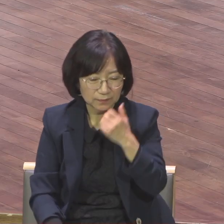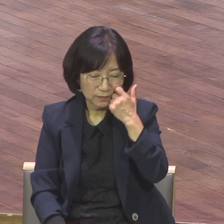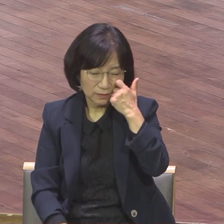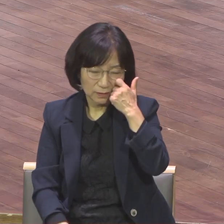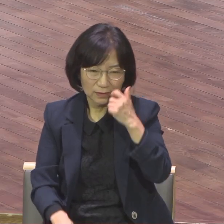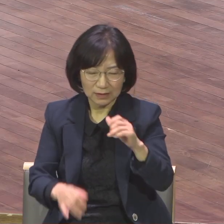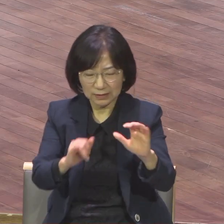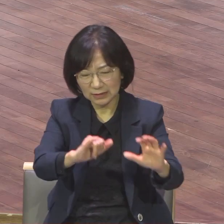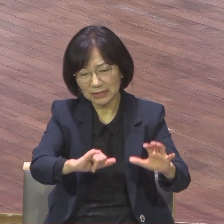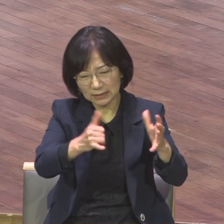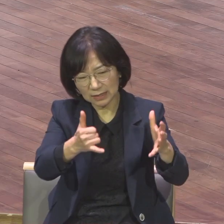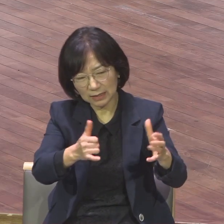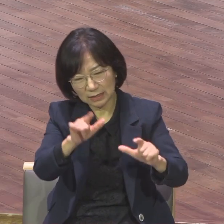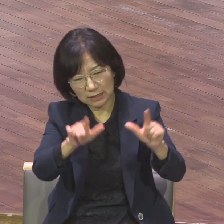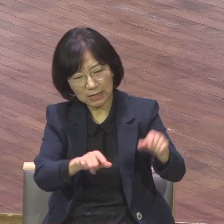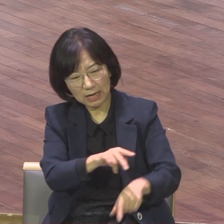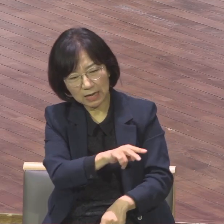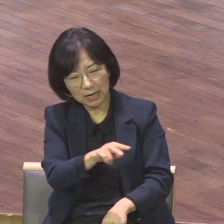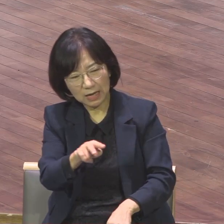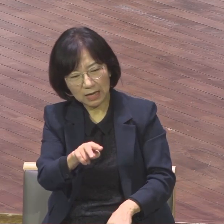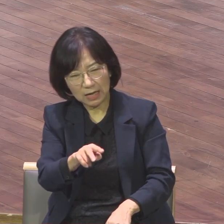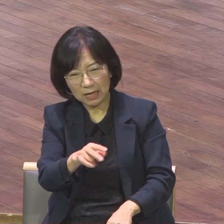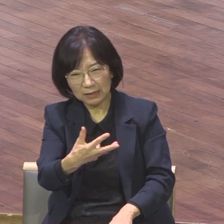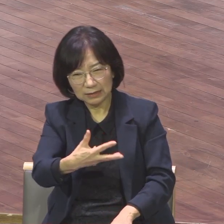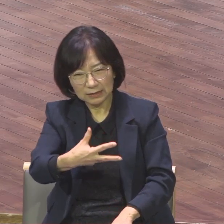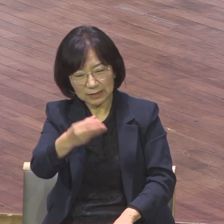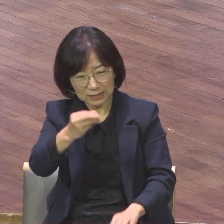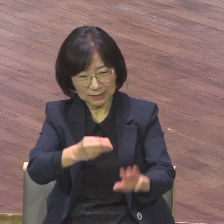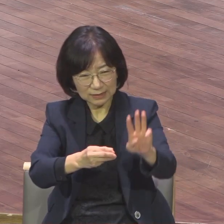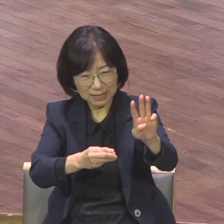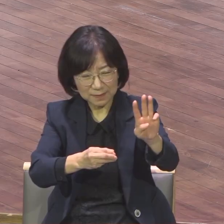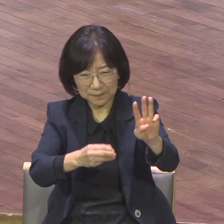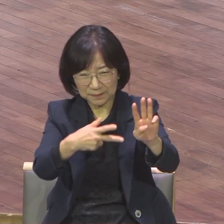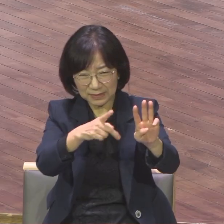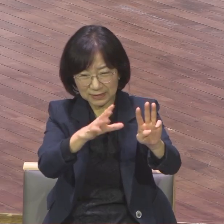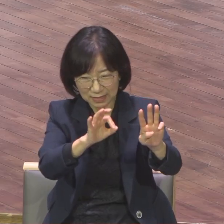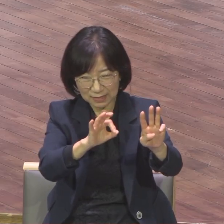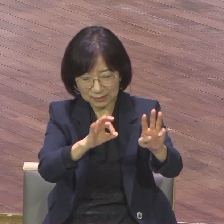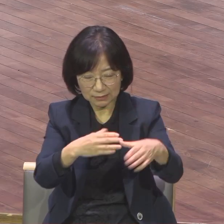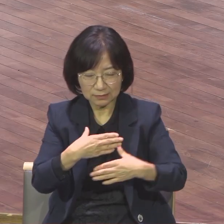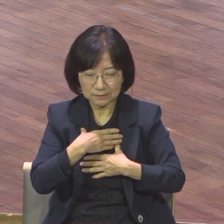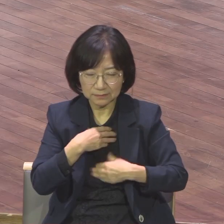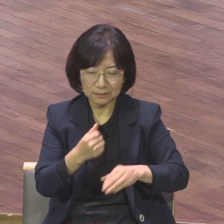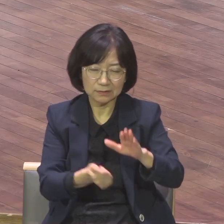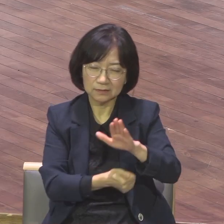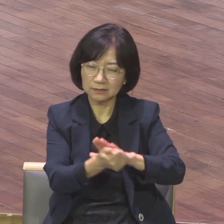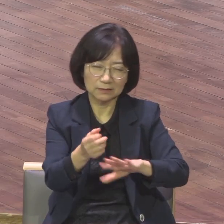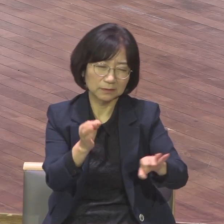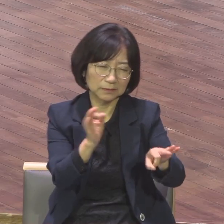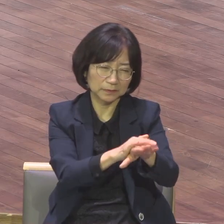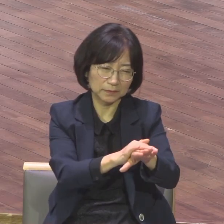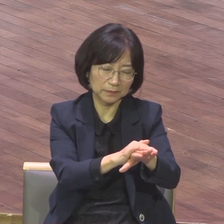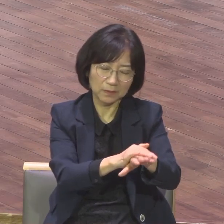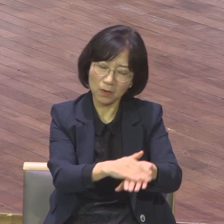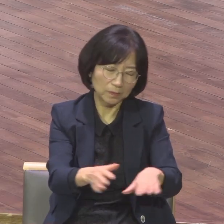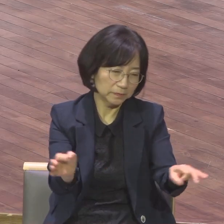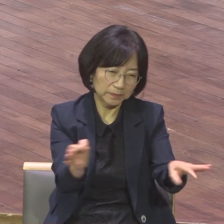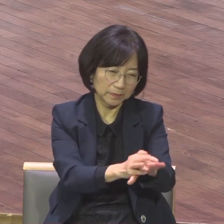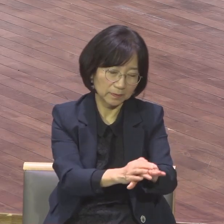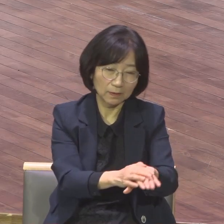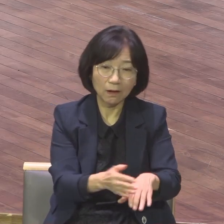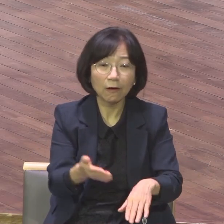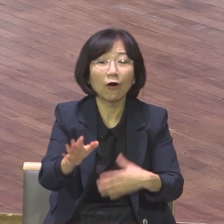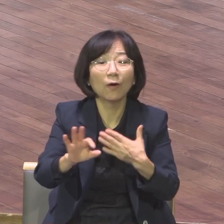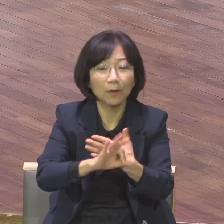뿌려놓은 이 창세기 3장 속에서 없습니다. 그래서 평안과 희망을 누가 주느냐? 하나님이 주신다.